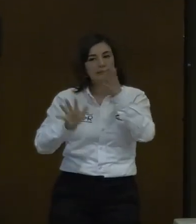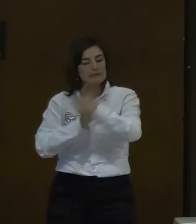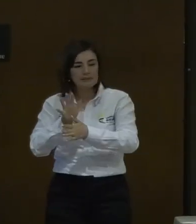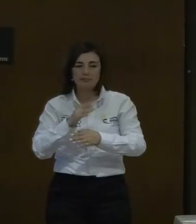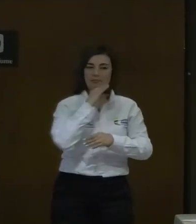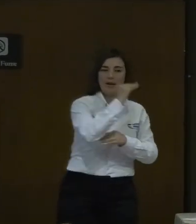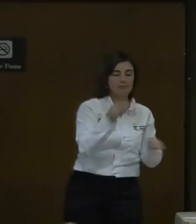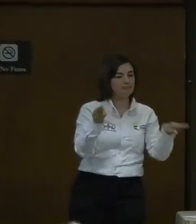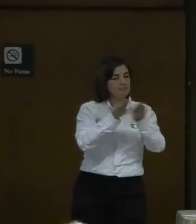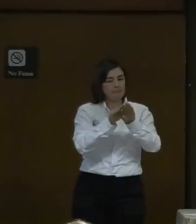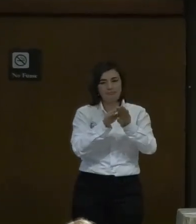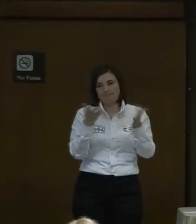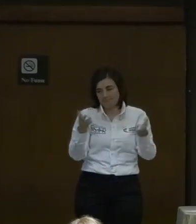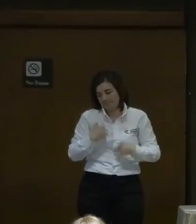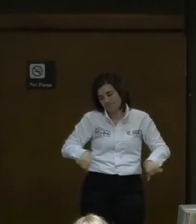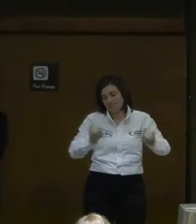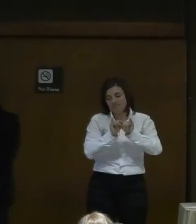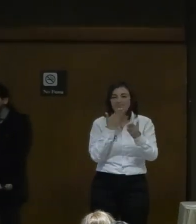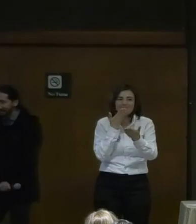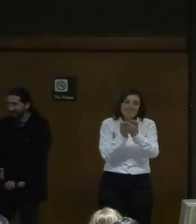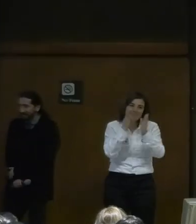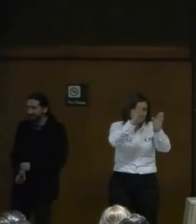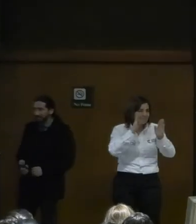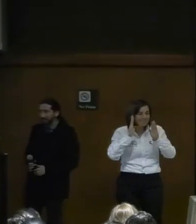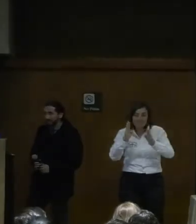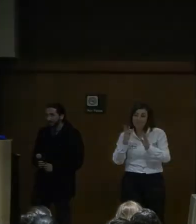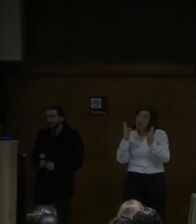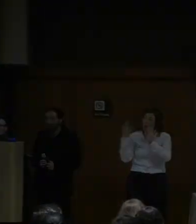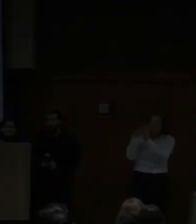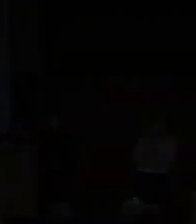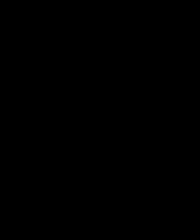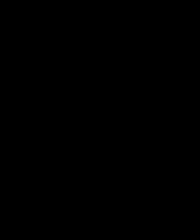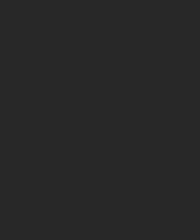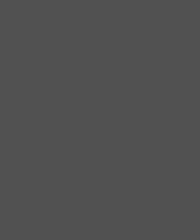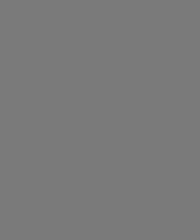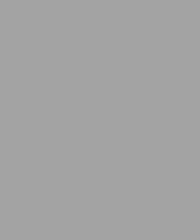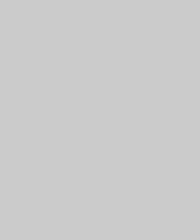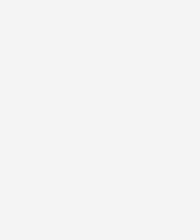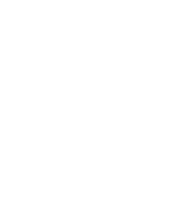Y con esto concluyo mi ponencia. Muchas gracias y espero que les haya sido de interés.